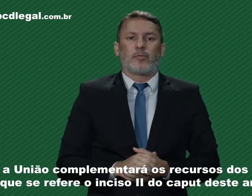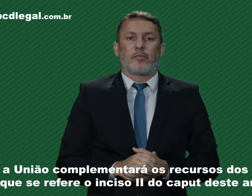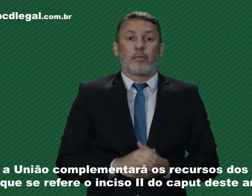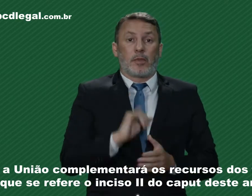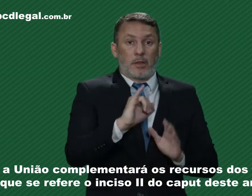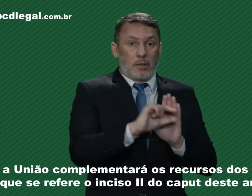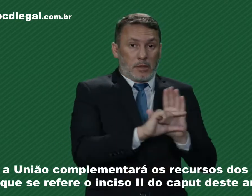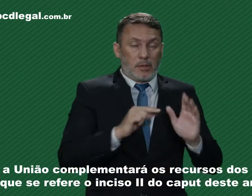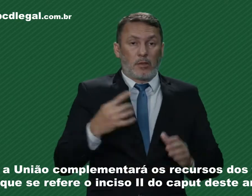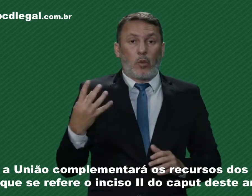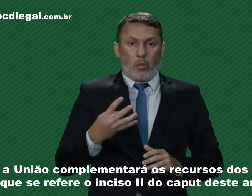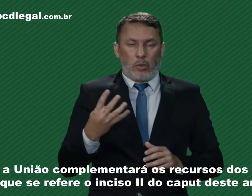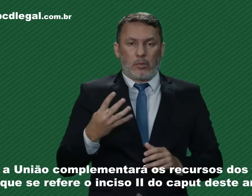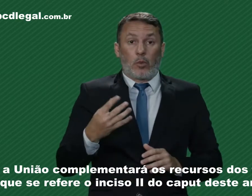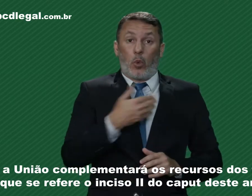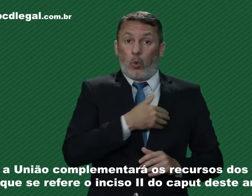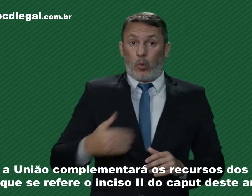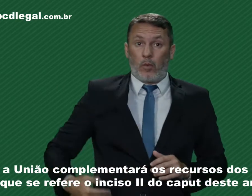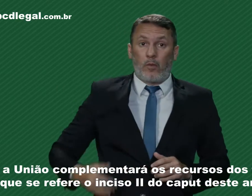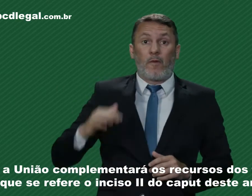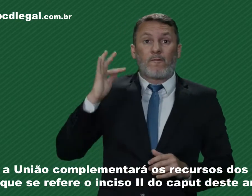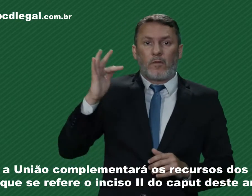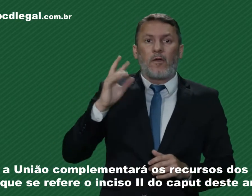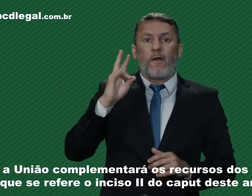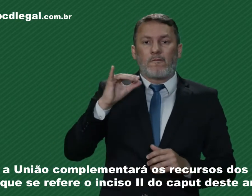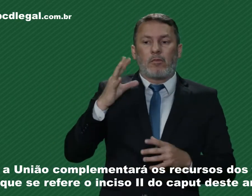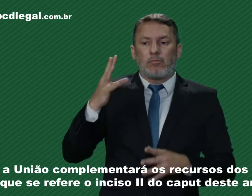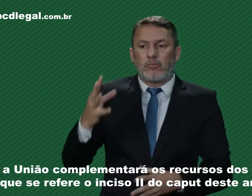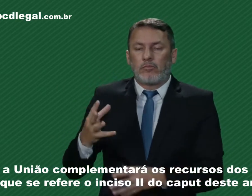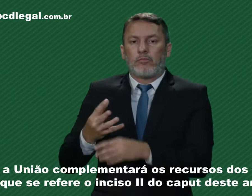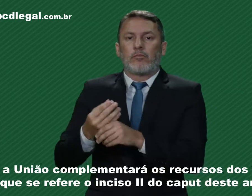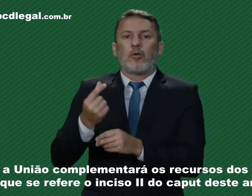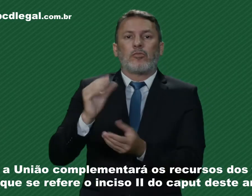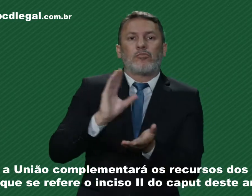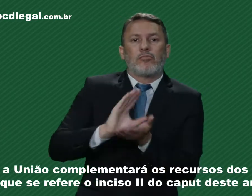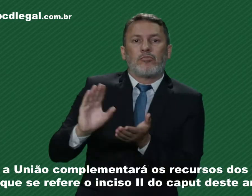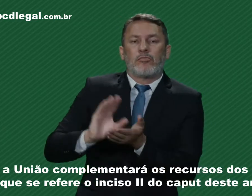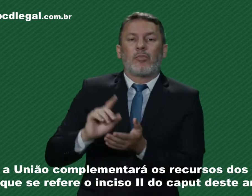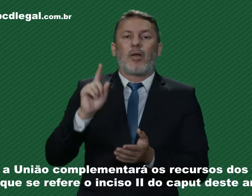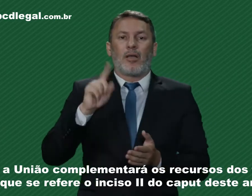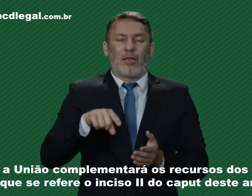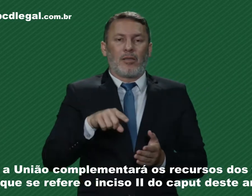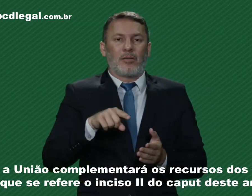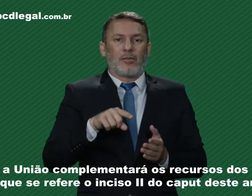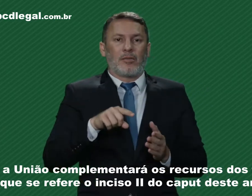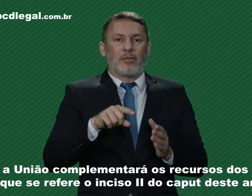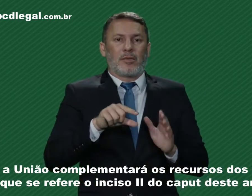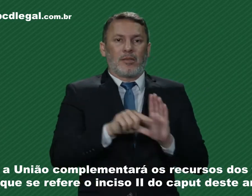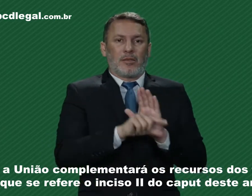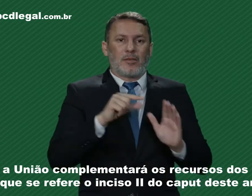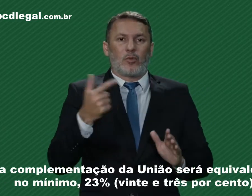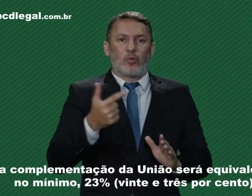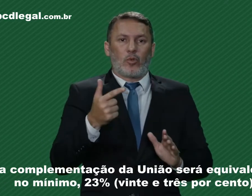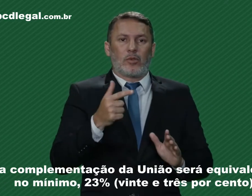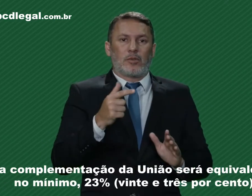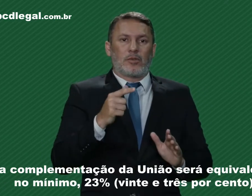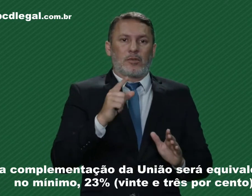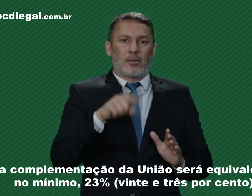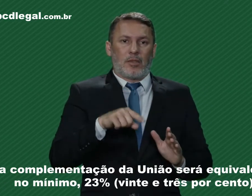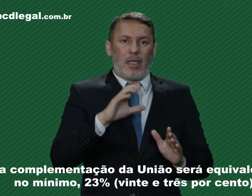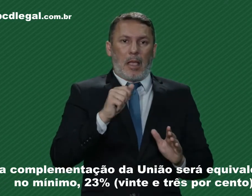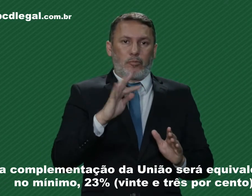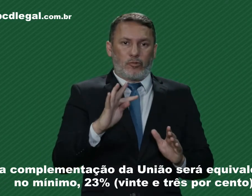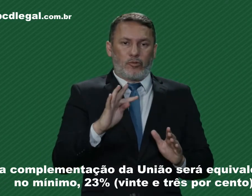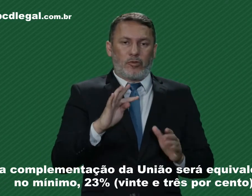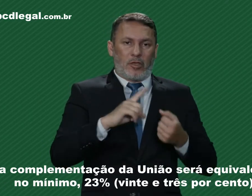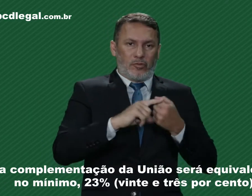4. A União complementará os recursos dos fundos a que se refere o inciso 2 do caput deste artigo. Inciso 5.